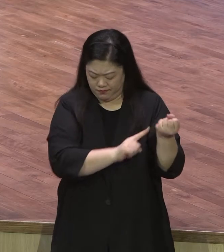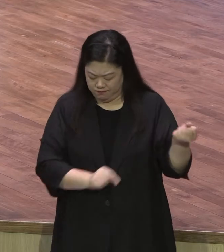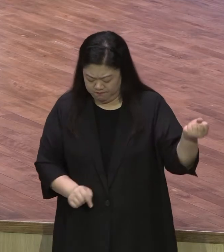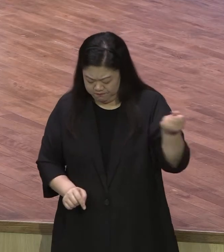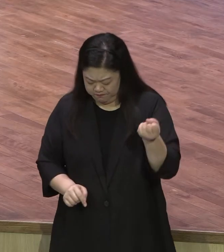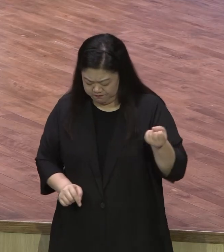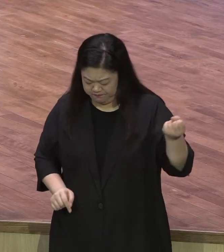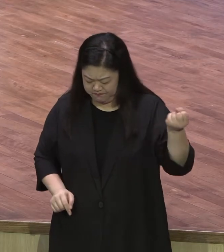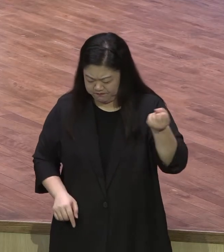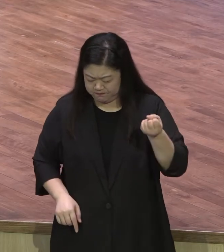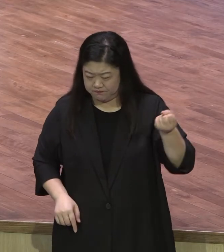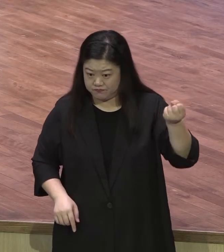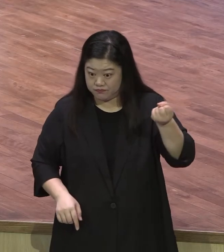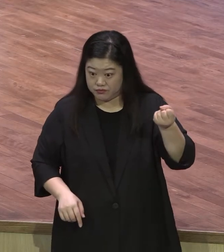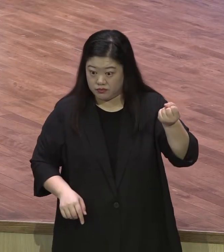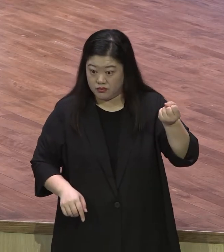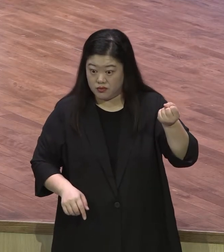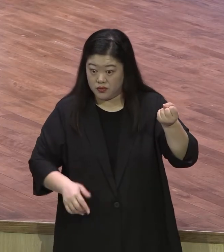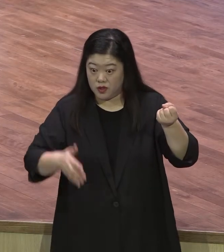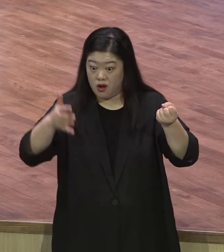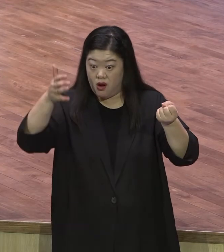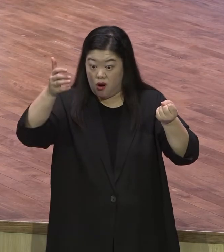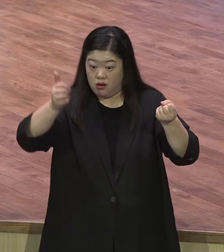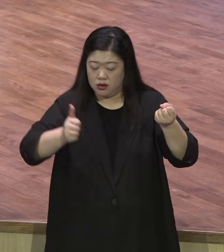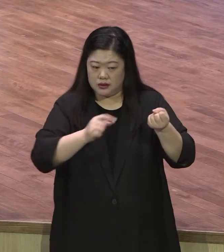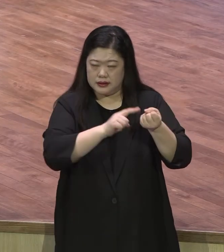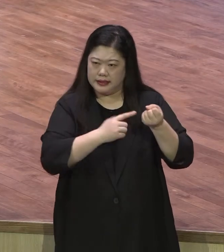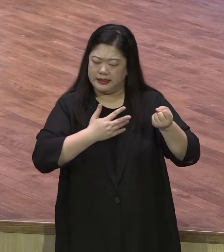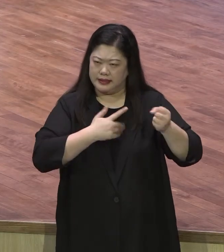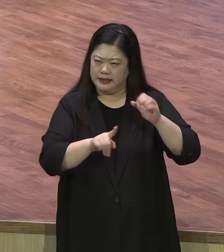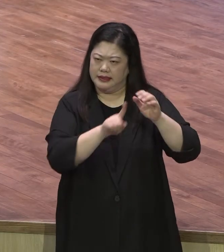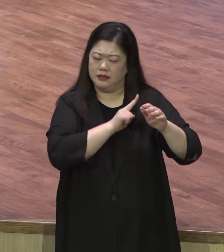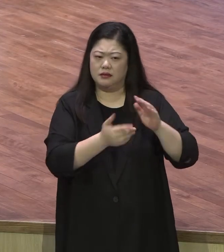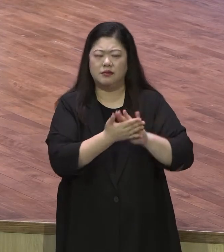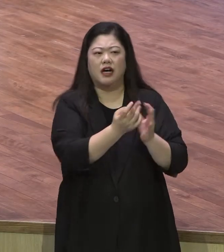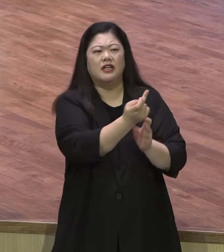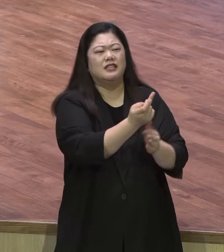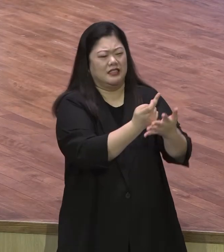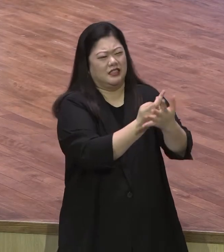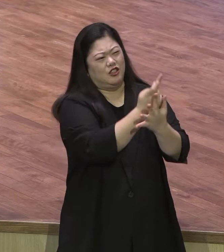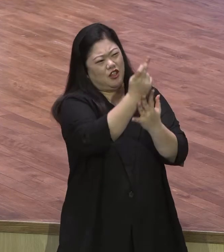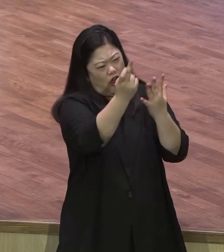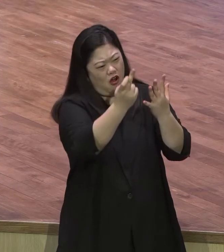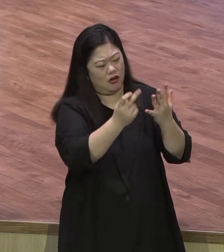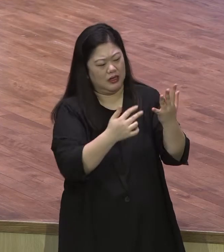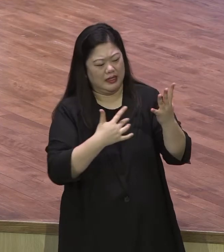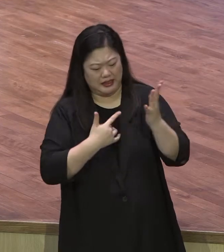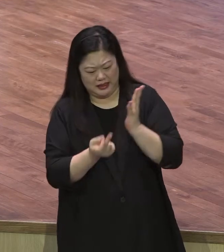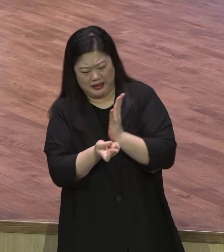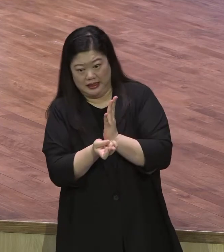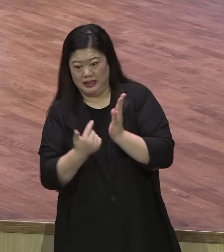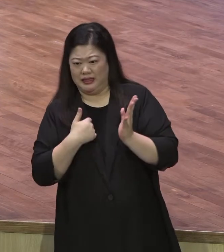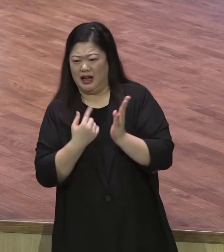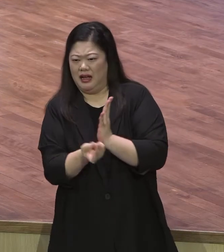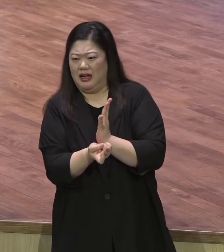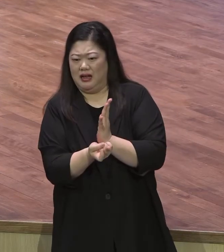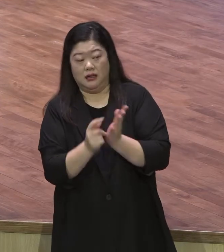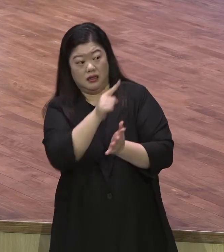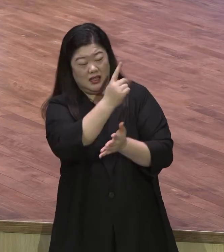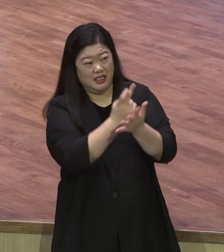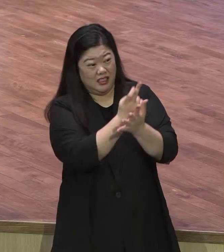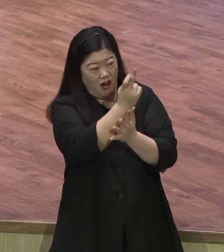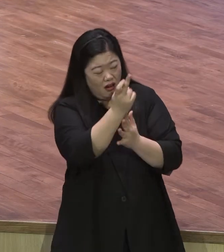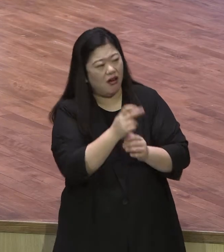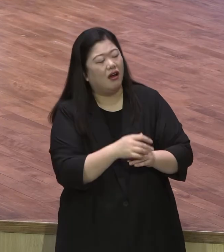속에 뭐가 있어요 요셉 속에 서밋의식이 있어요 형제들하고 달라 어렸을 때부터 달라 그러니까